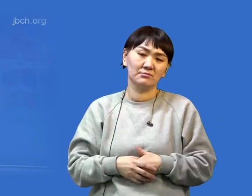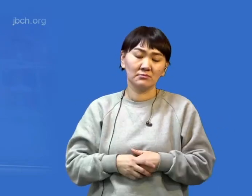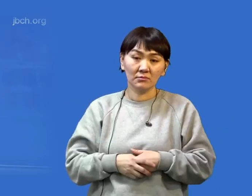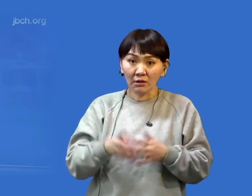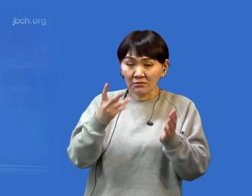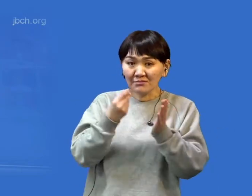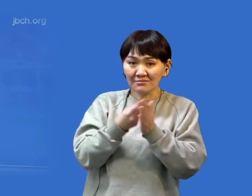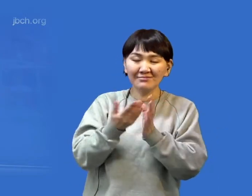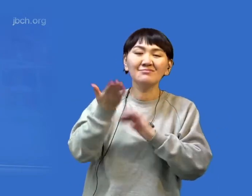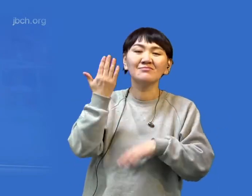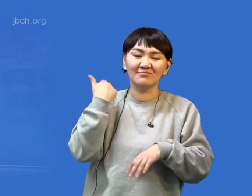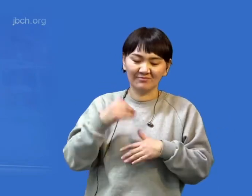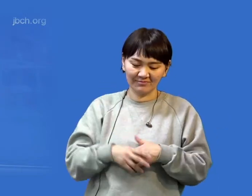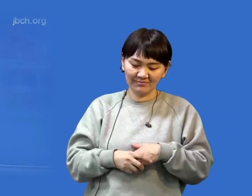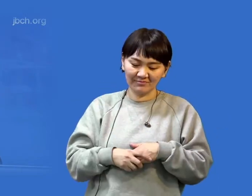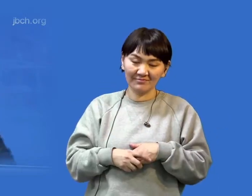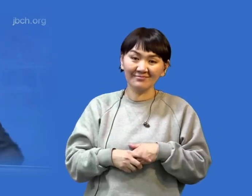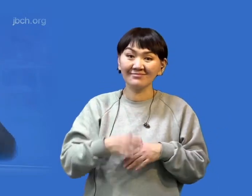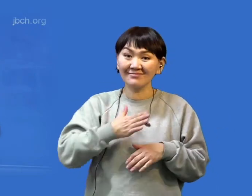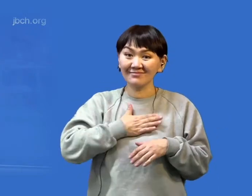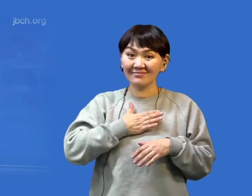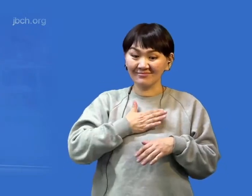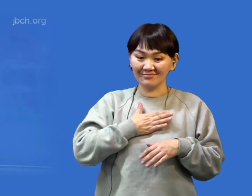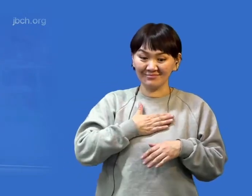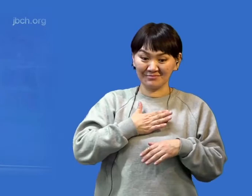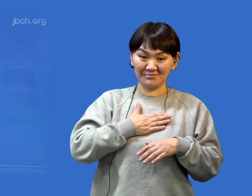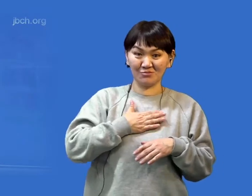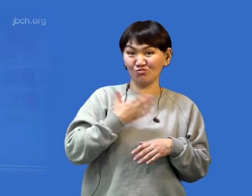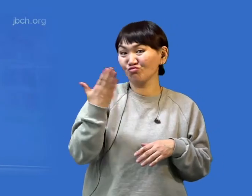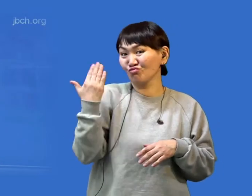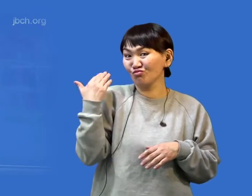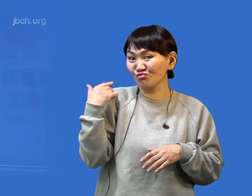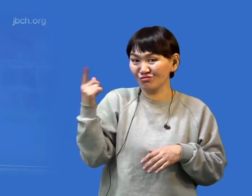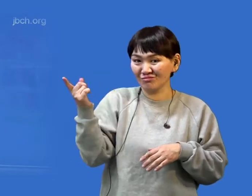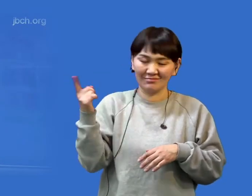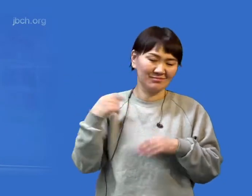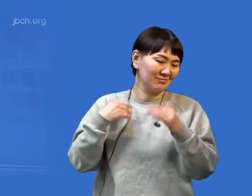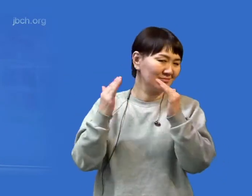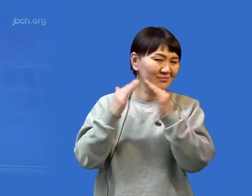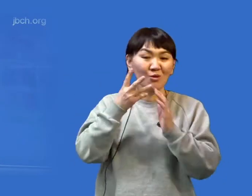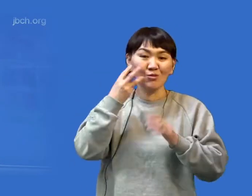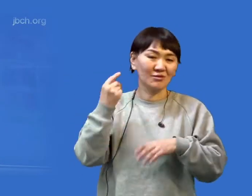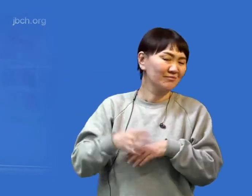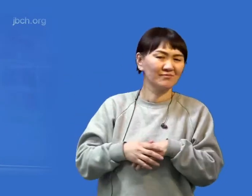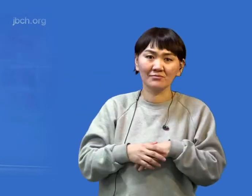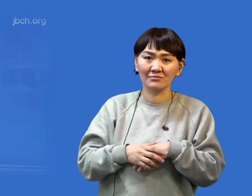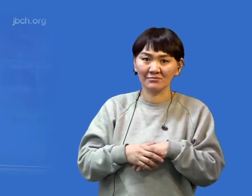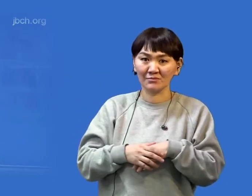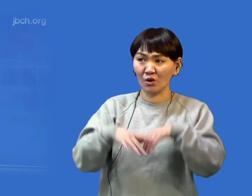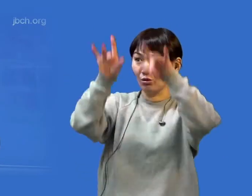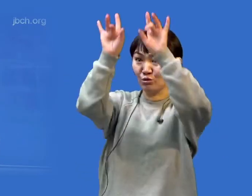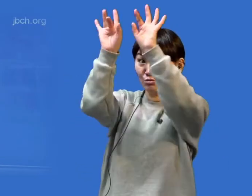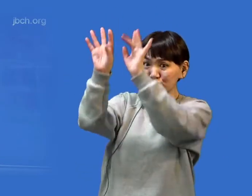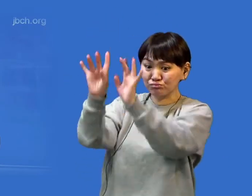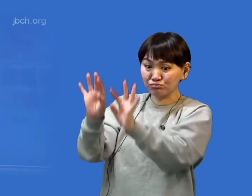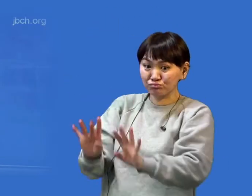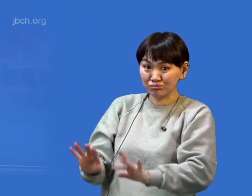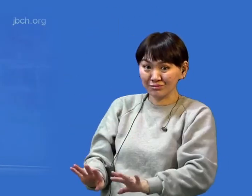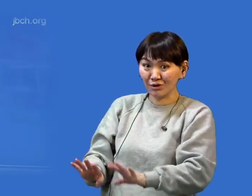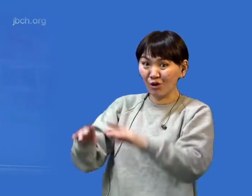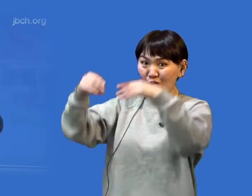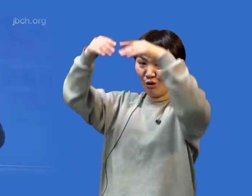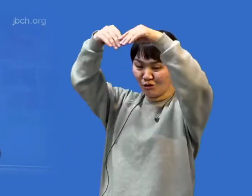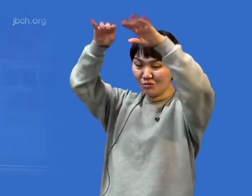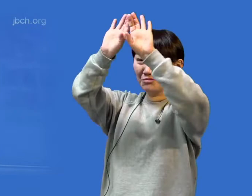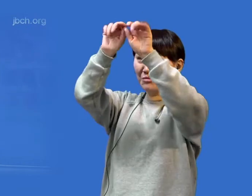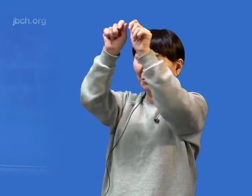Гэсэн өмнө манай гэрт нэг хэдхэн хоног муур байсан гэсэн зүгээр ерөөсөө хөшиг мөшигрүү зүгээр юу ч ураал гарч